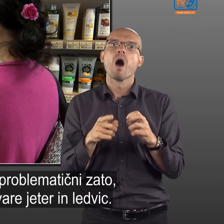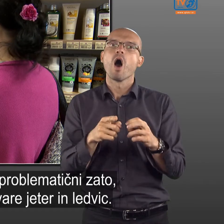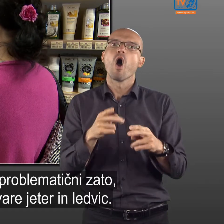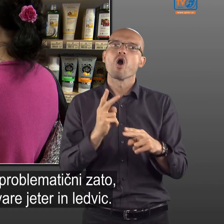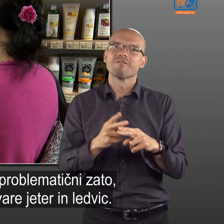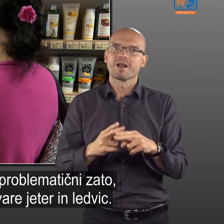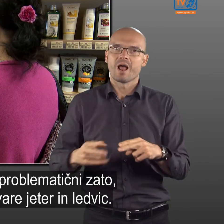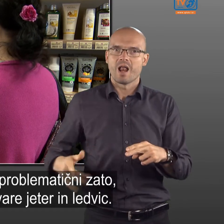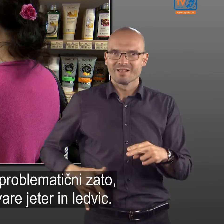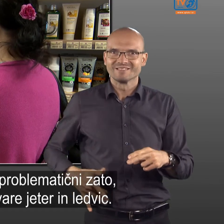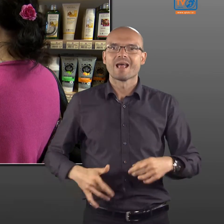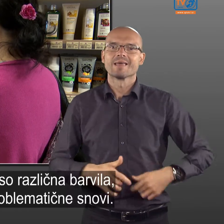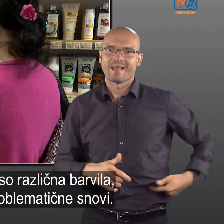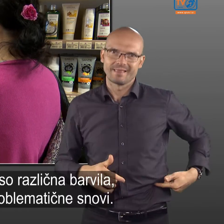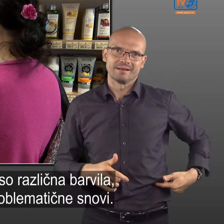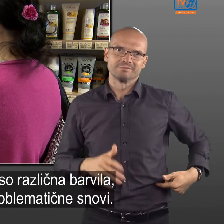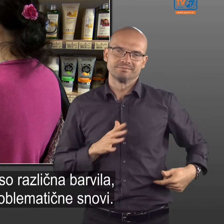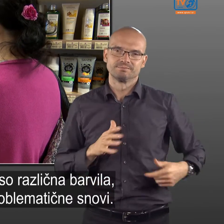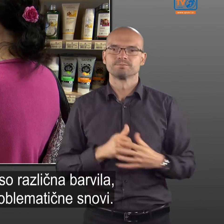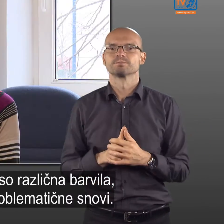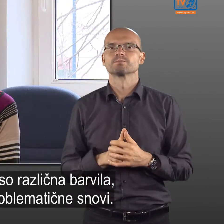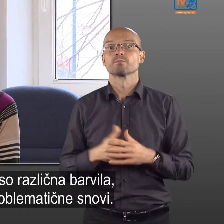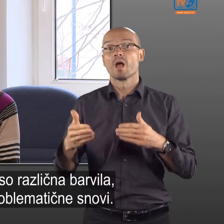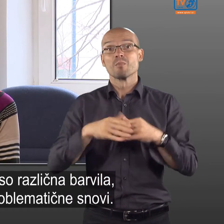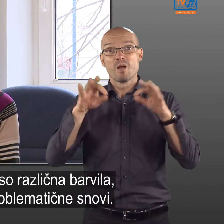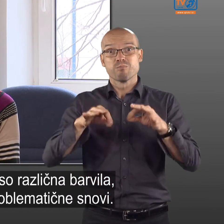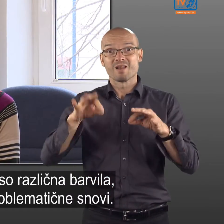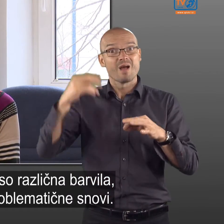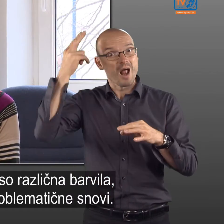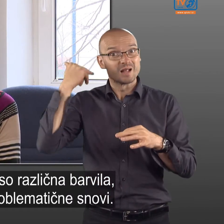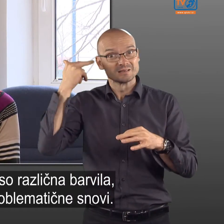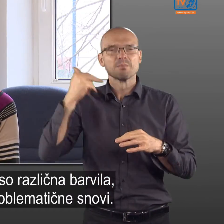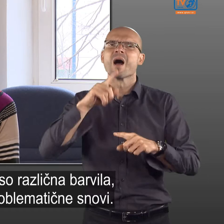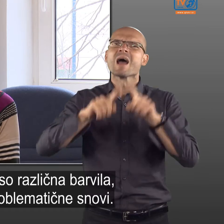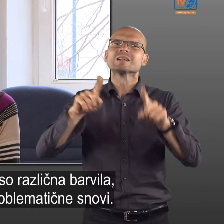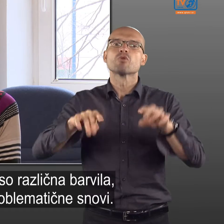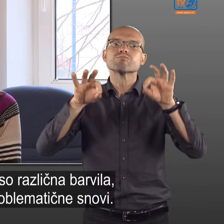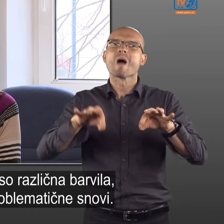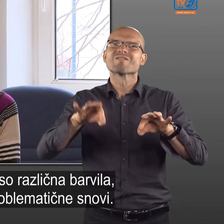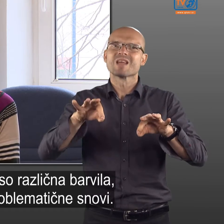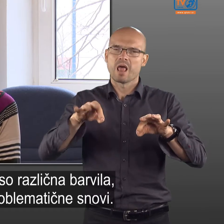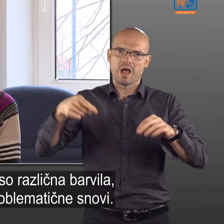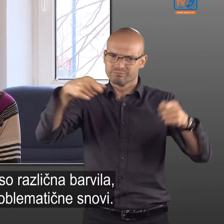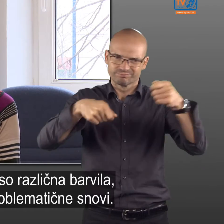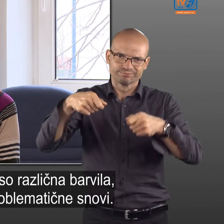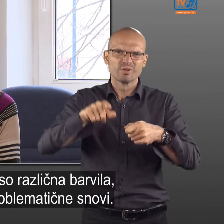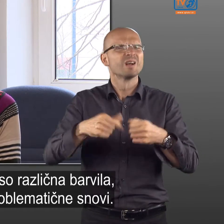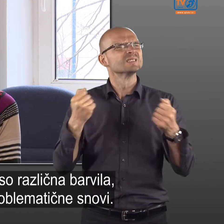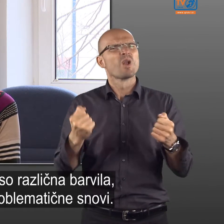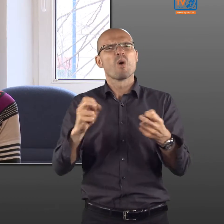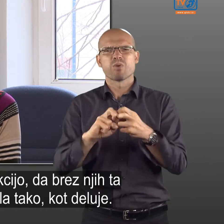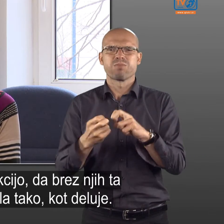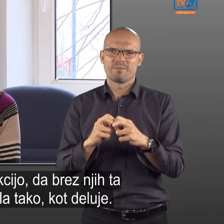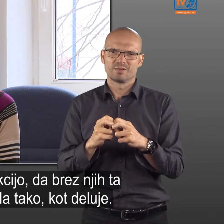okvar jeter pa ledvic. Pri barvah za lase so različna barvila, ki so tudi precej problematične